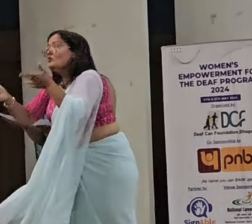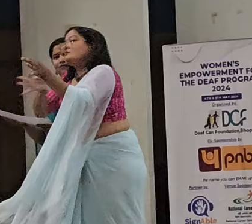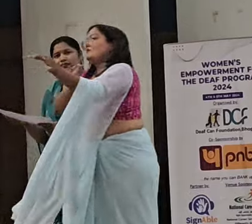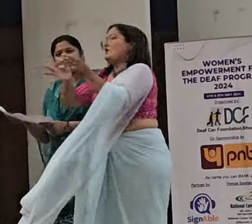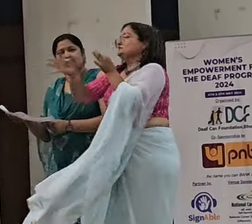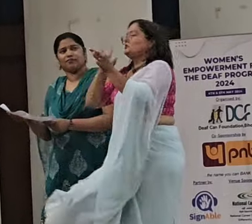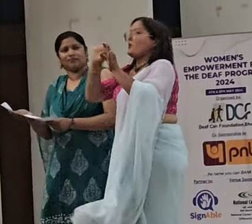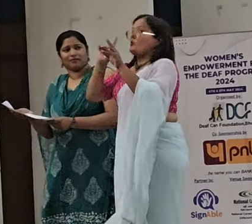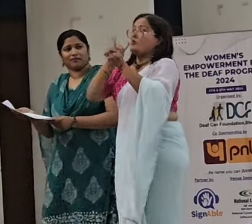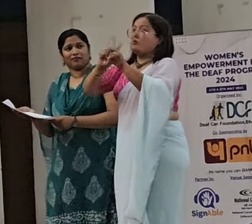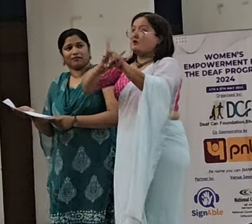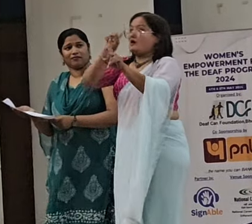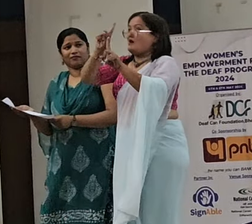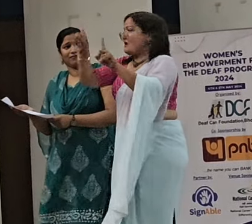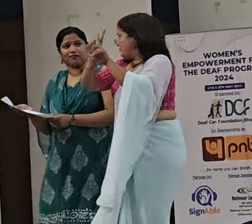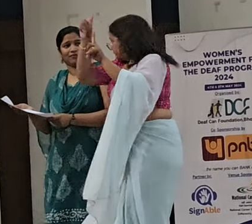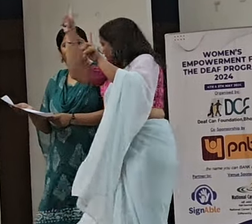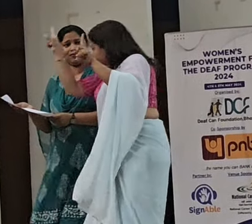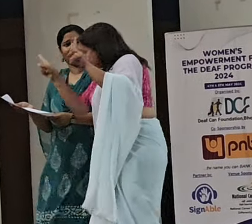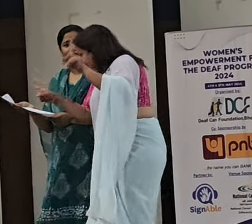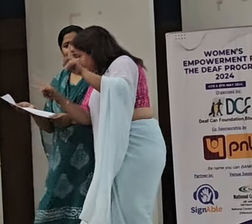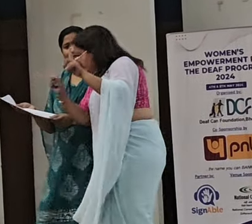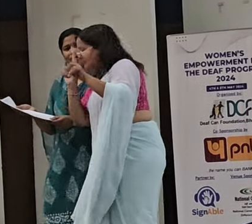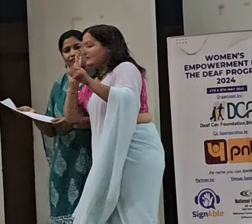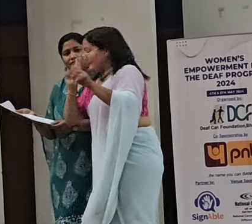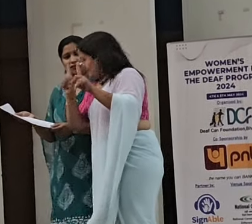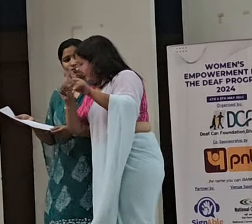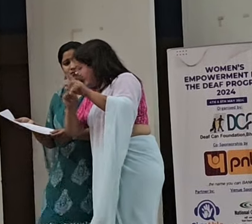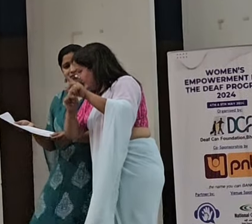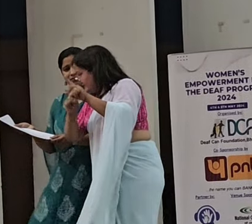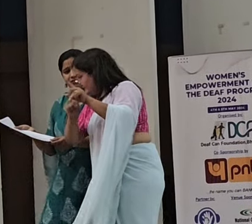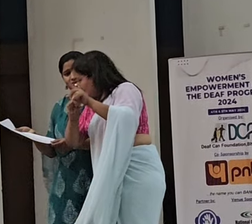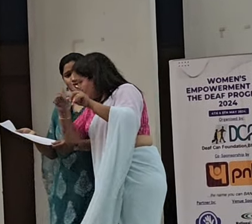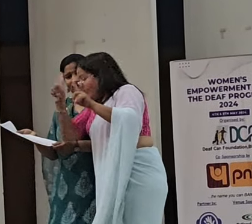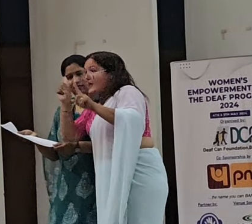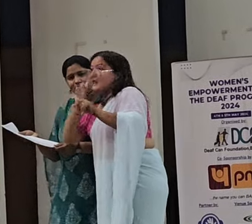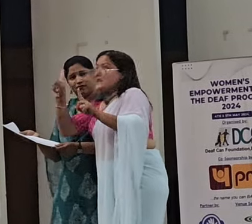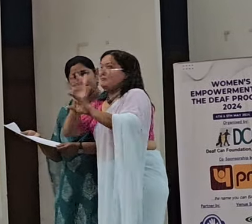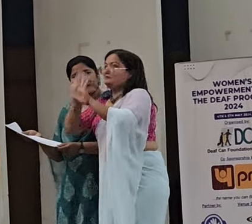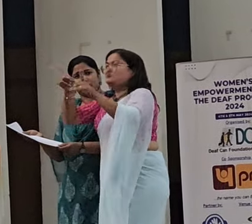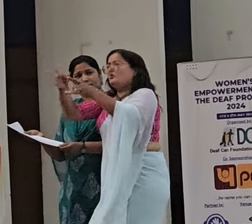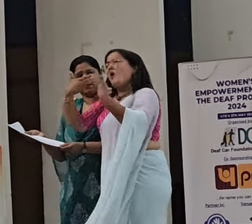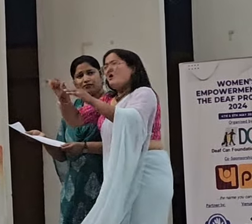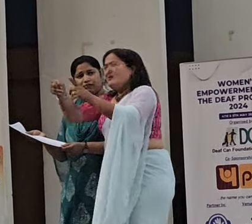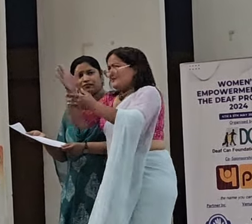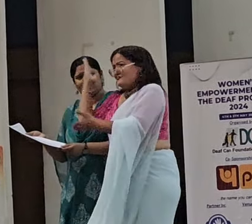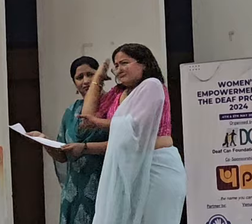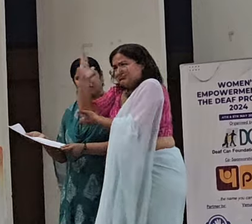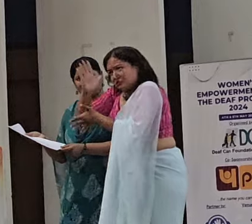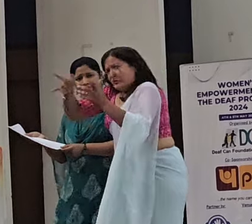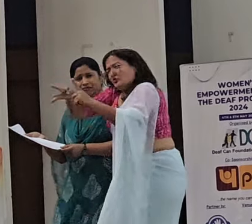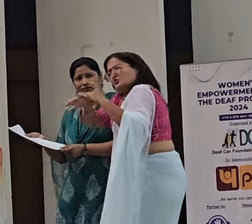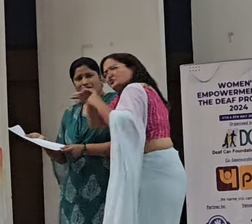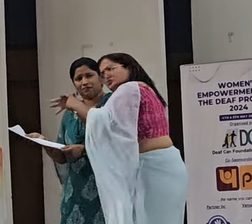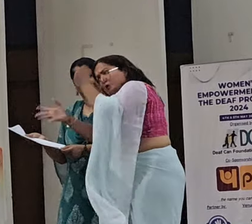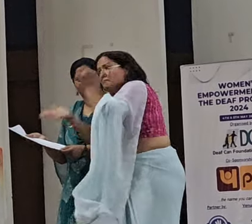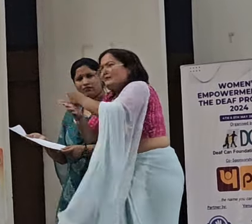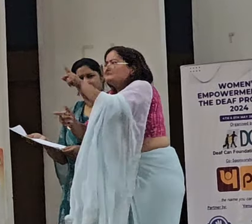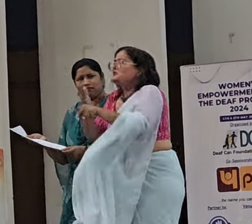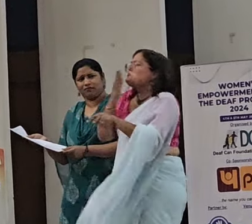आपके साथ काफी बार फ्रॉड हो जाता होगा, तो उसके बारे में आपको एक्सप्लेन किया जाएगा, आपको अवेयर करवाया जाएगा कि आप इन चीजों से कैसे बचाव कर सकते हैं। और